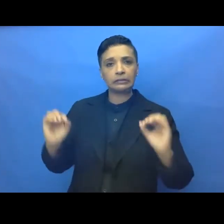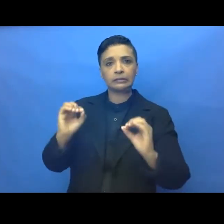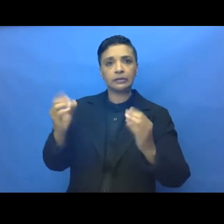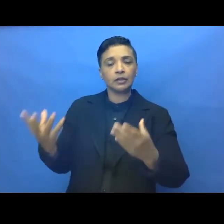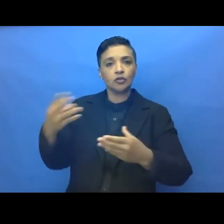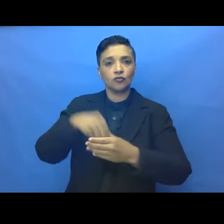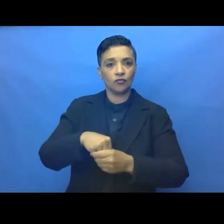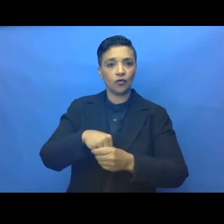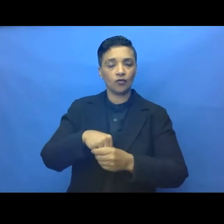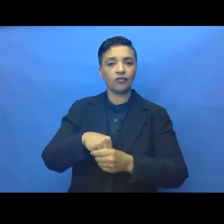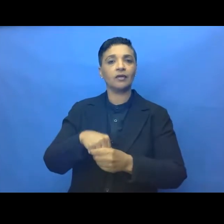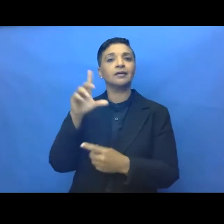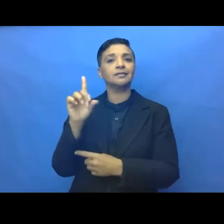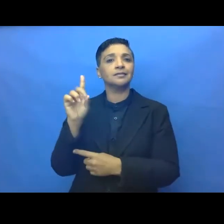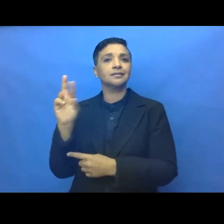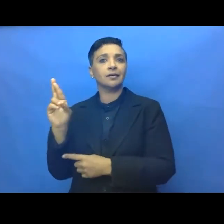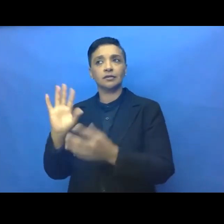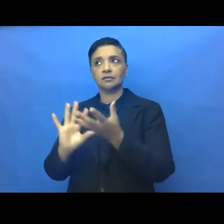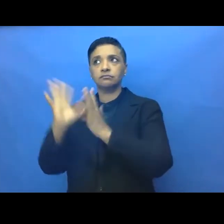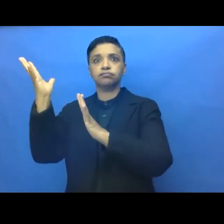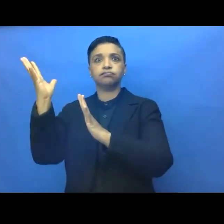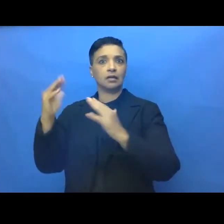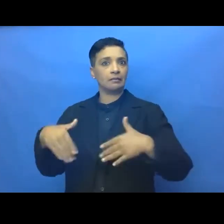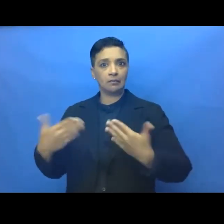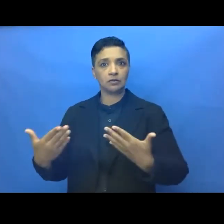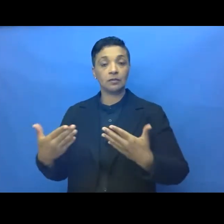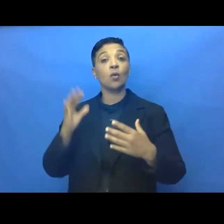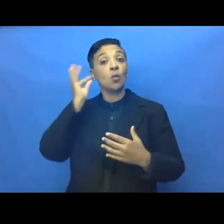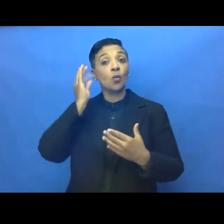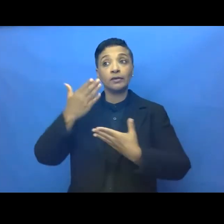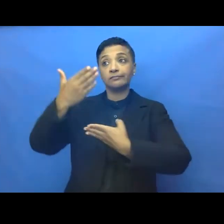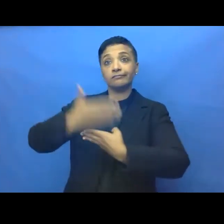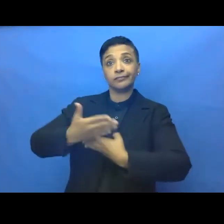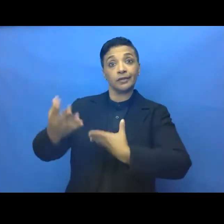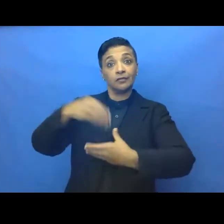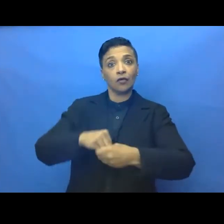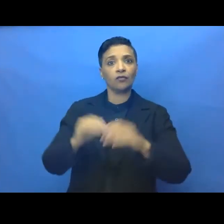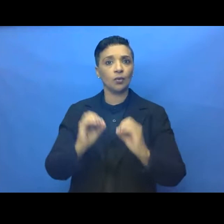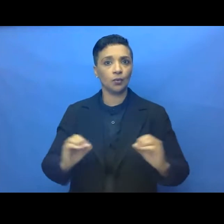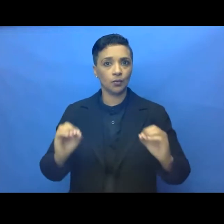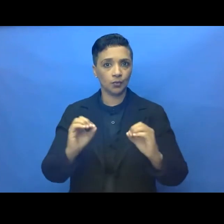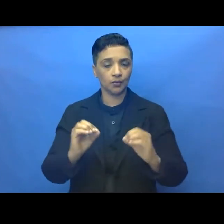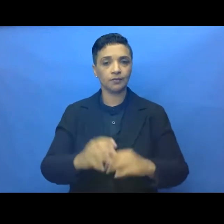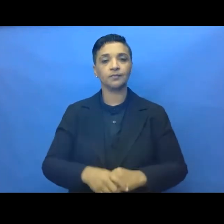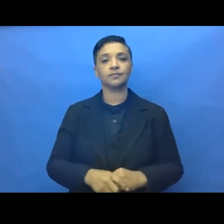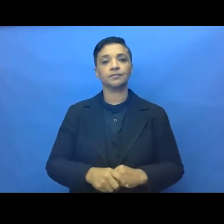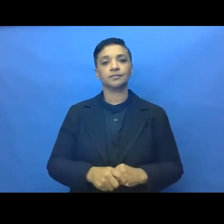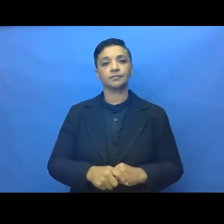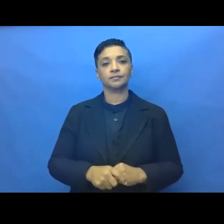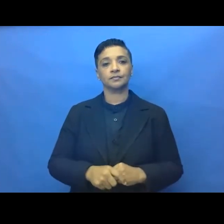ne sont pas incluses dans ces domaines par manque ou